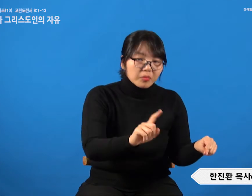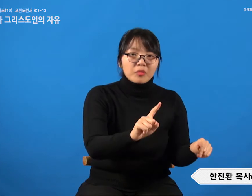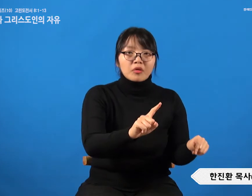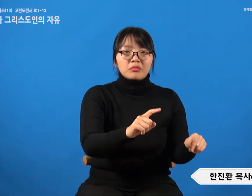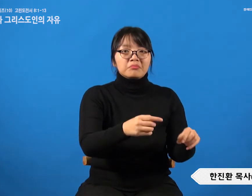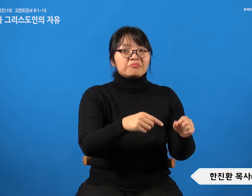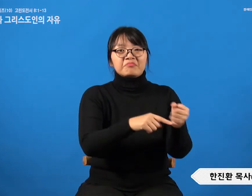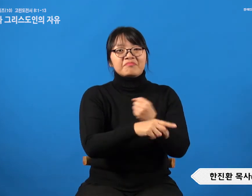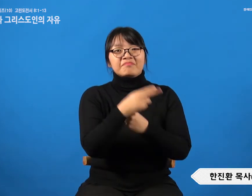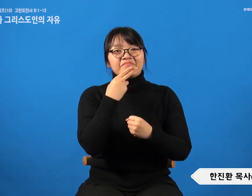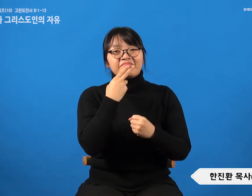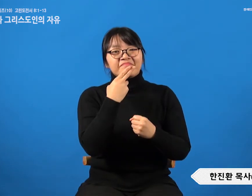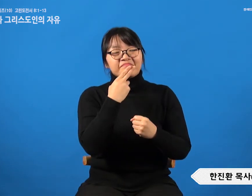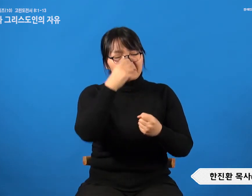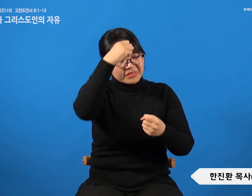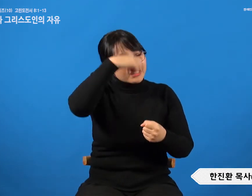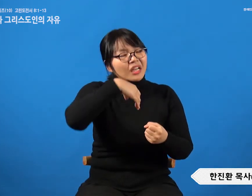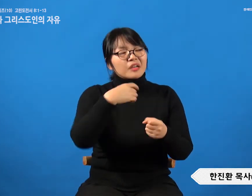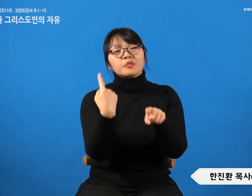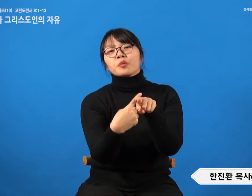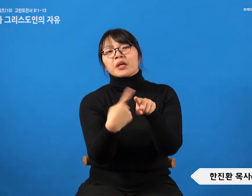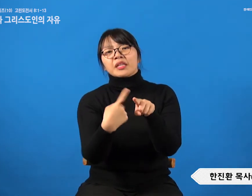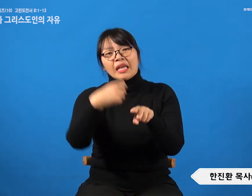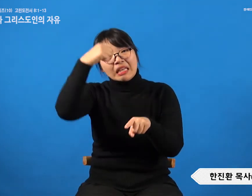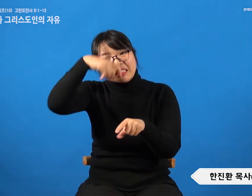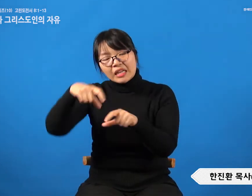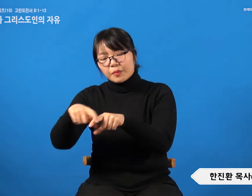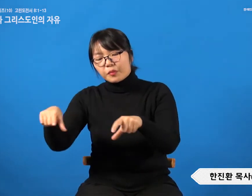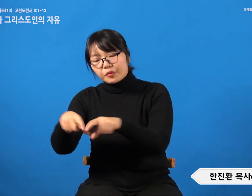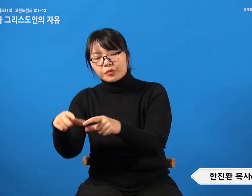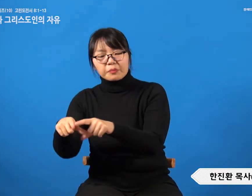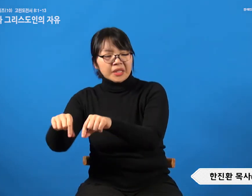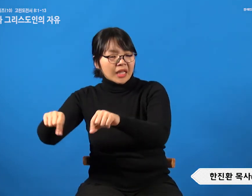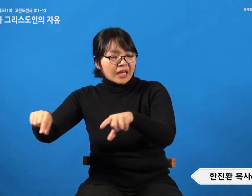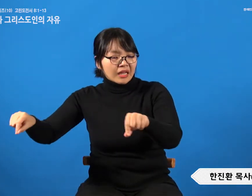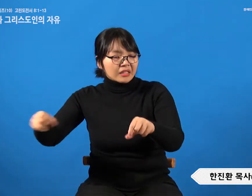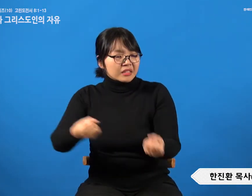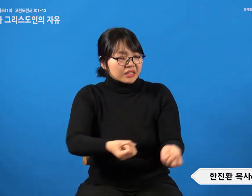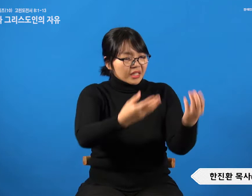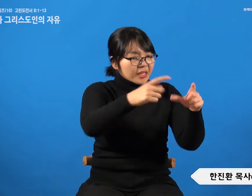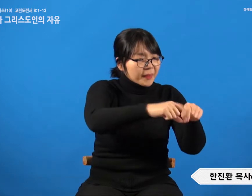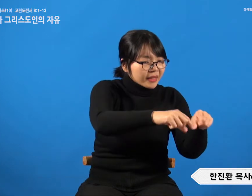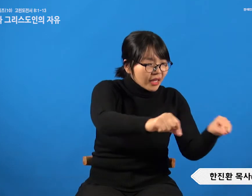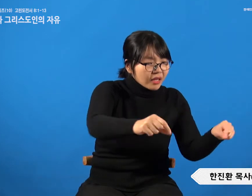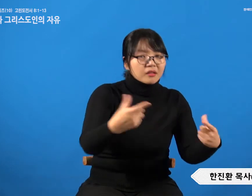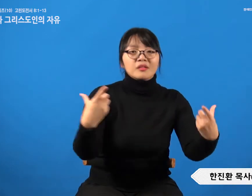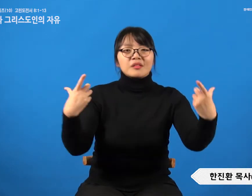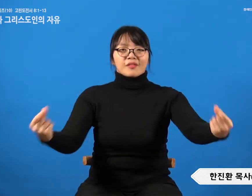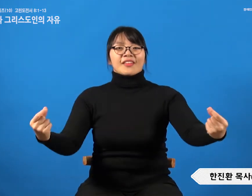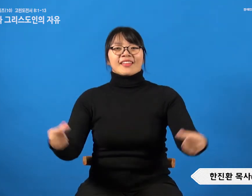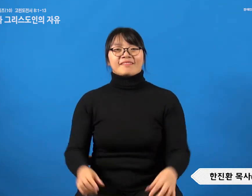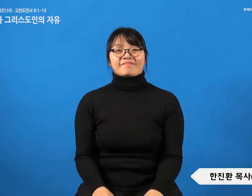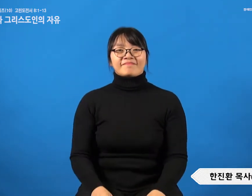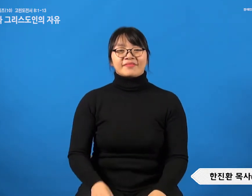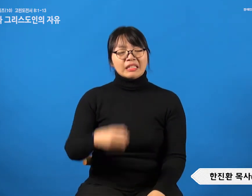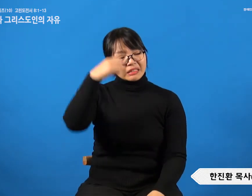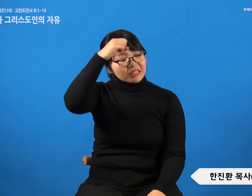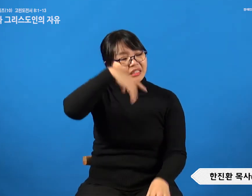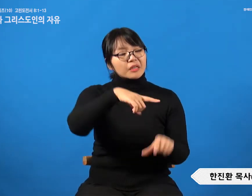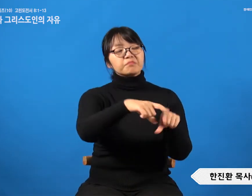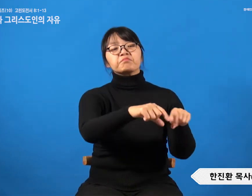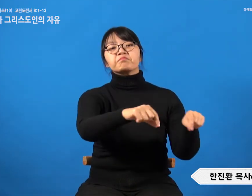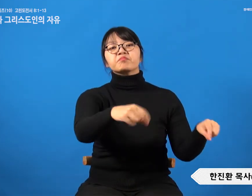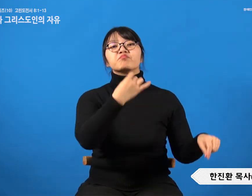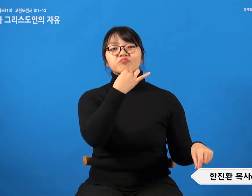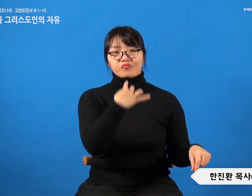특별한 효능이 없습니다. 아무런 특별한 것이 아니고 그냥 음식일 뿐입니다.